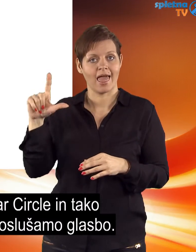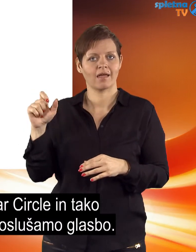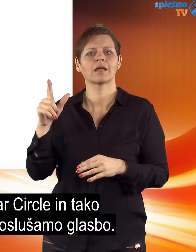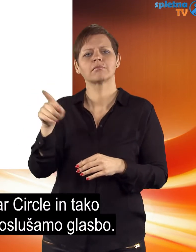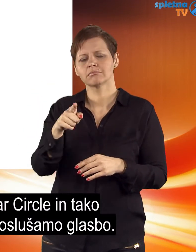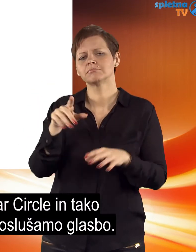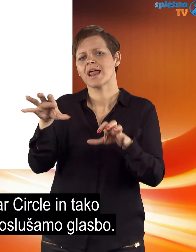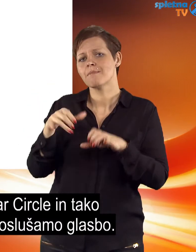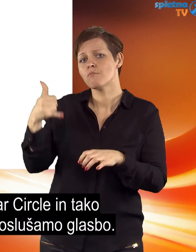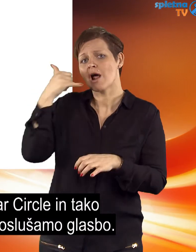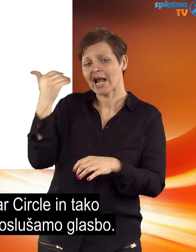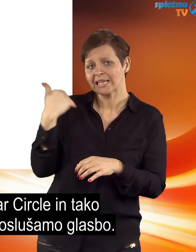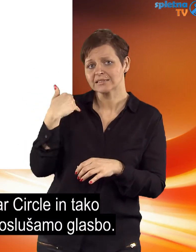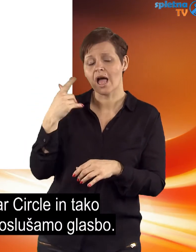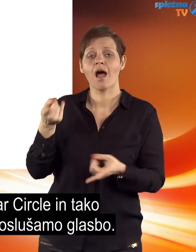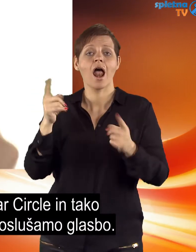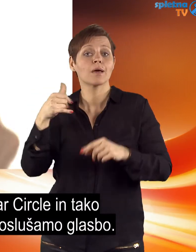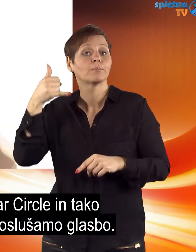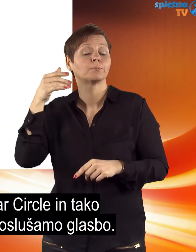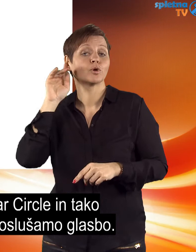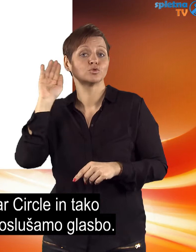tako sprejemamo klice ali poslušamo glasbo.